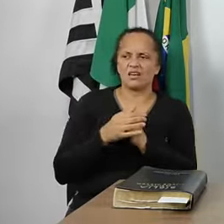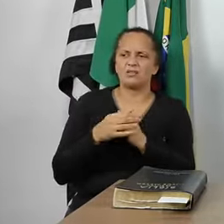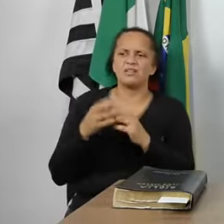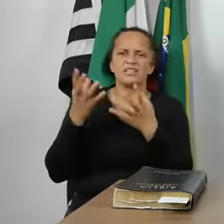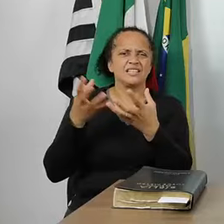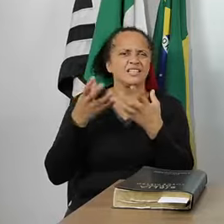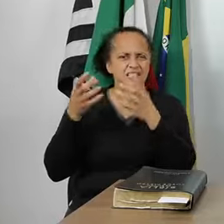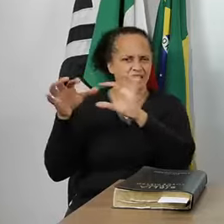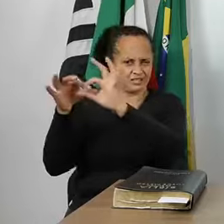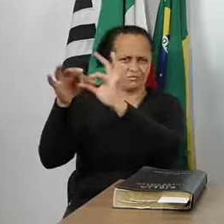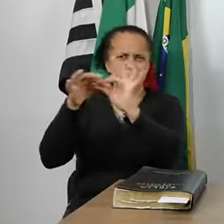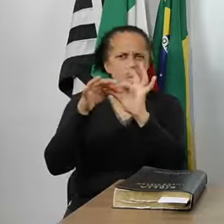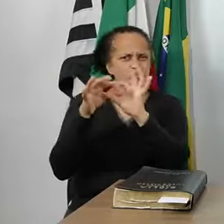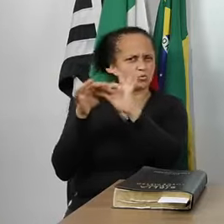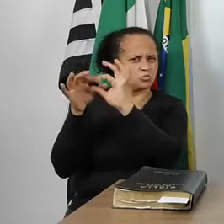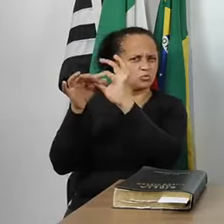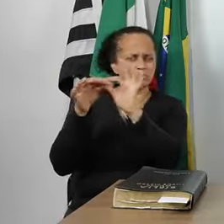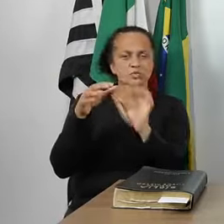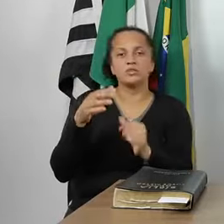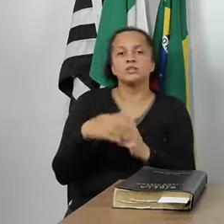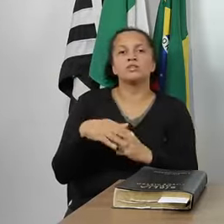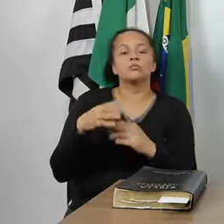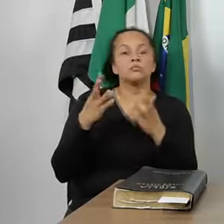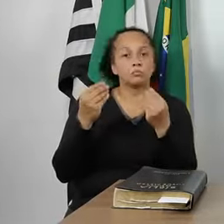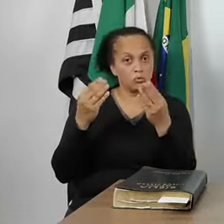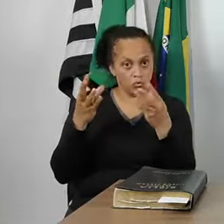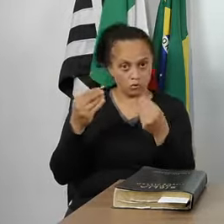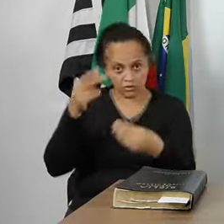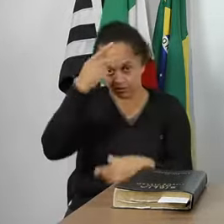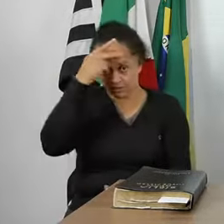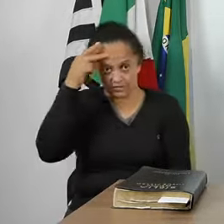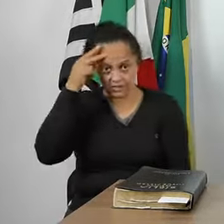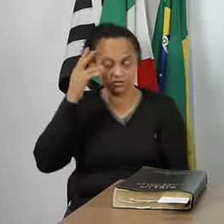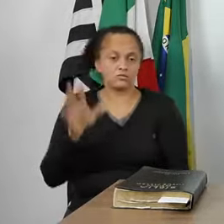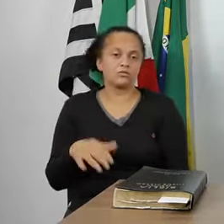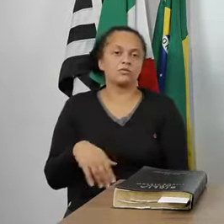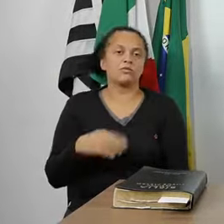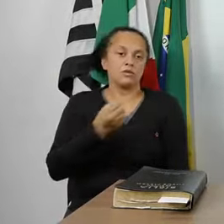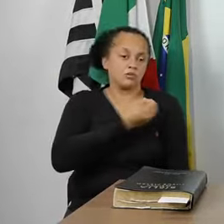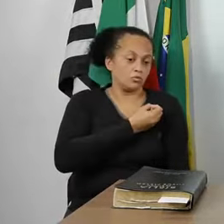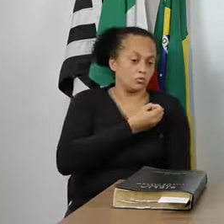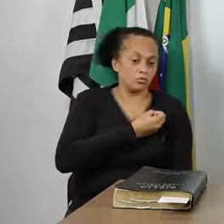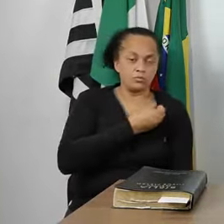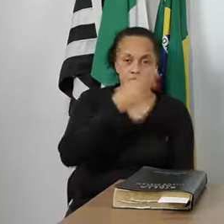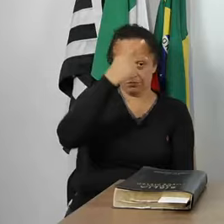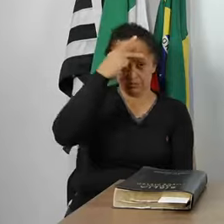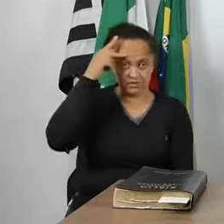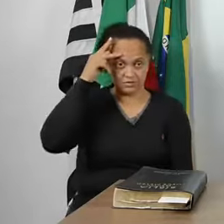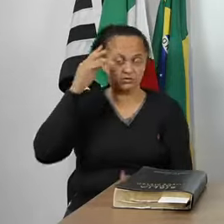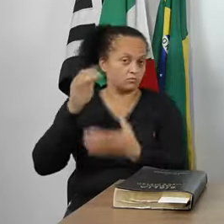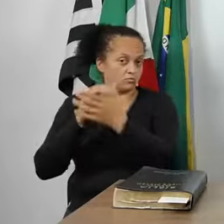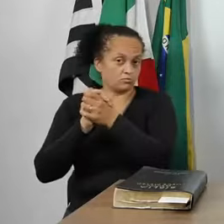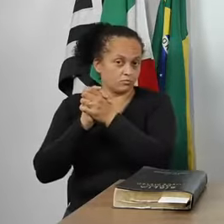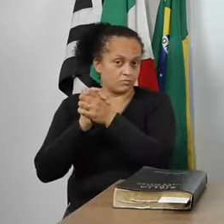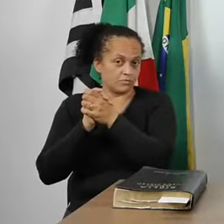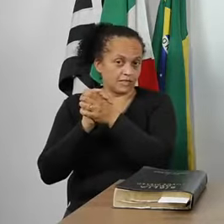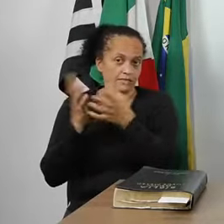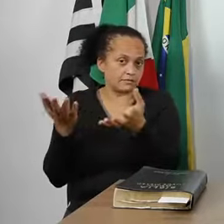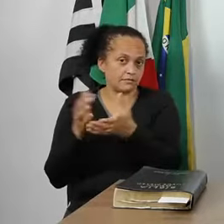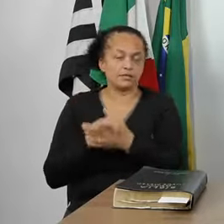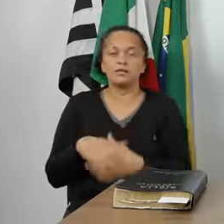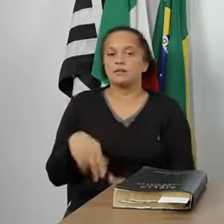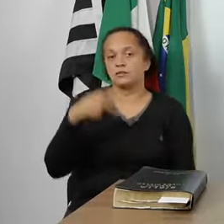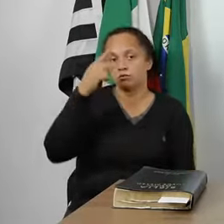comunidade, o número de pessoas para um encontro de casais, o número de pessoas para uma